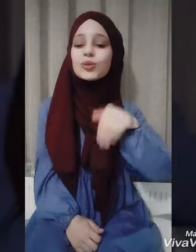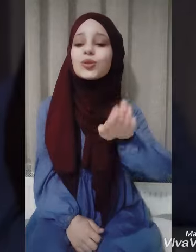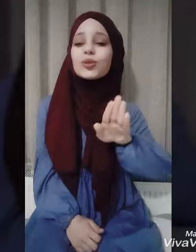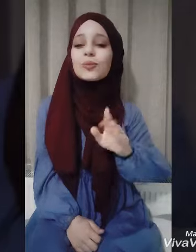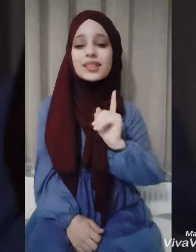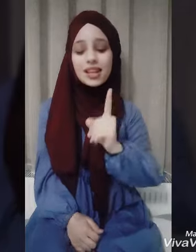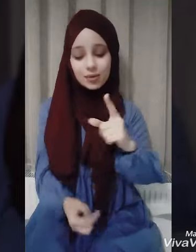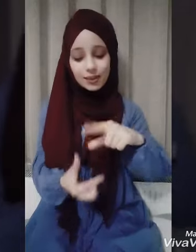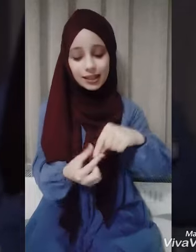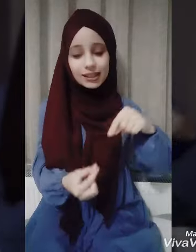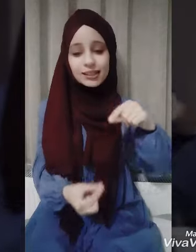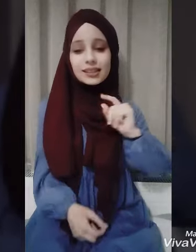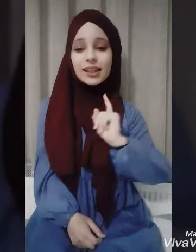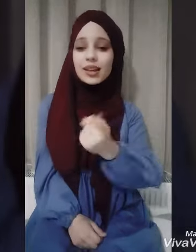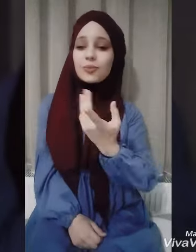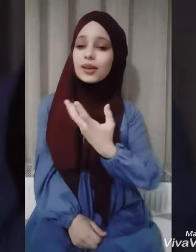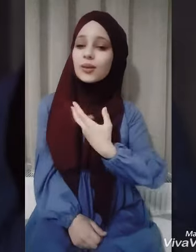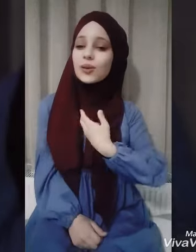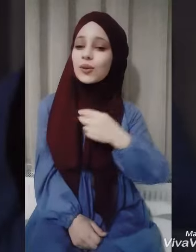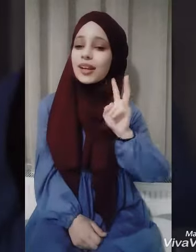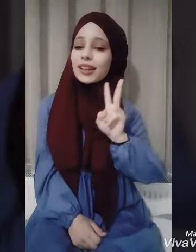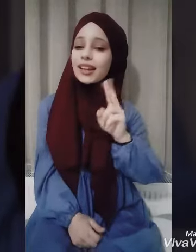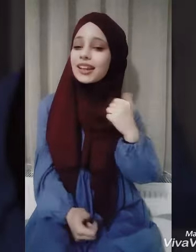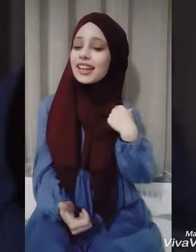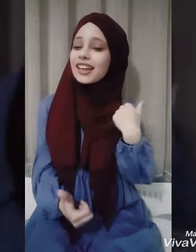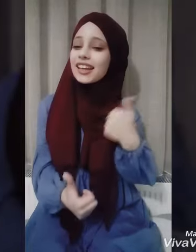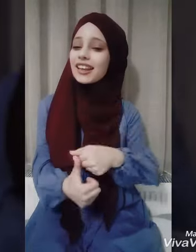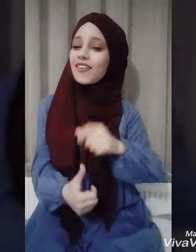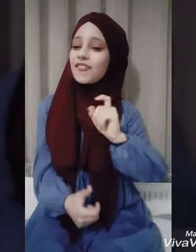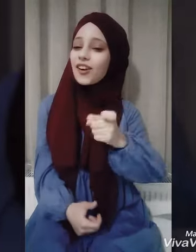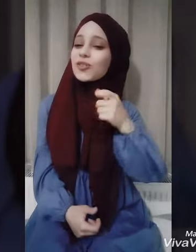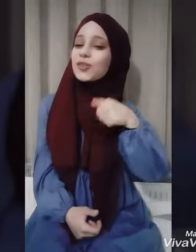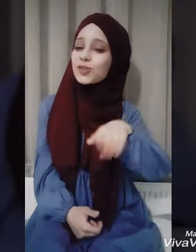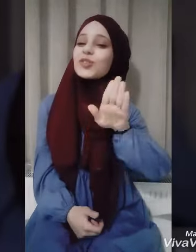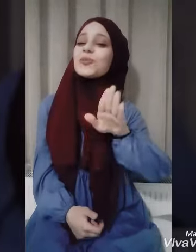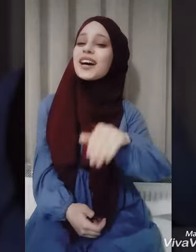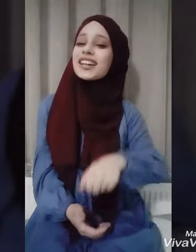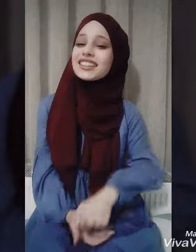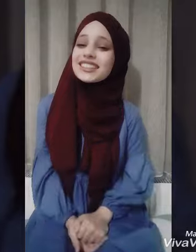durulmaz. Bir insan bir yürekten iki defa vurulmaz.